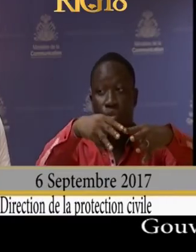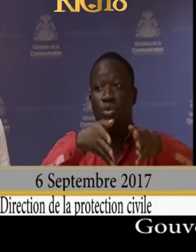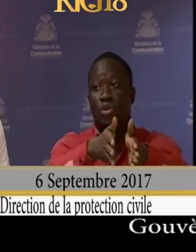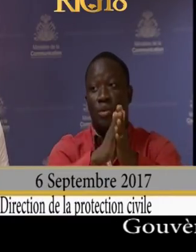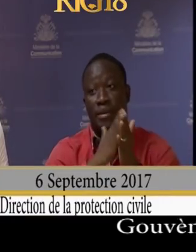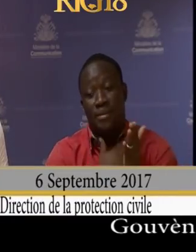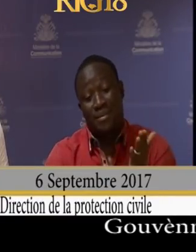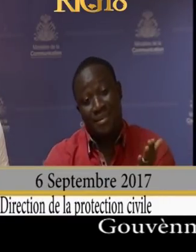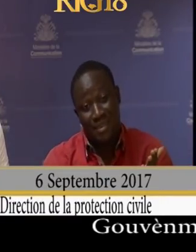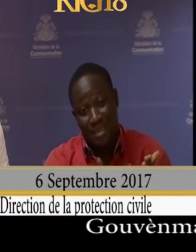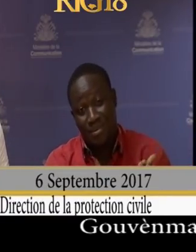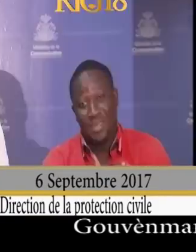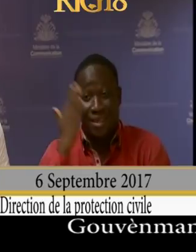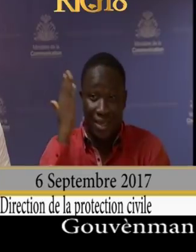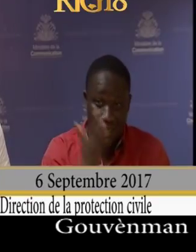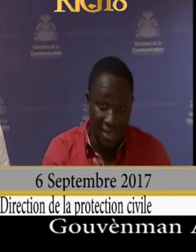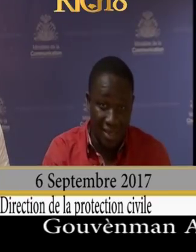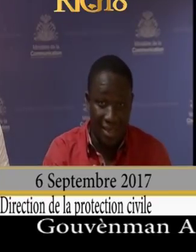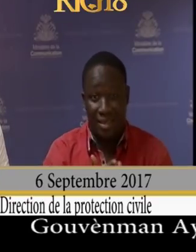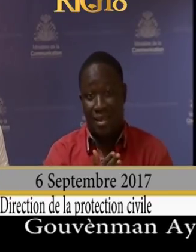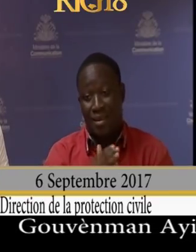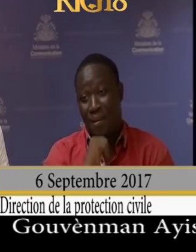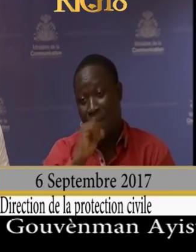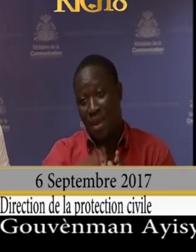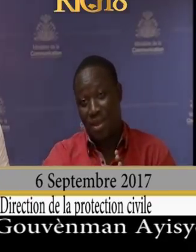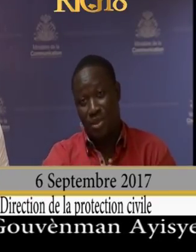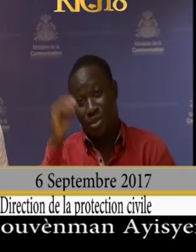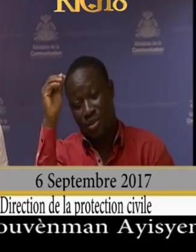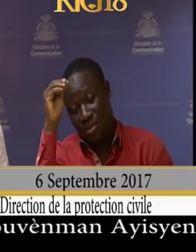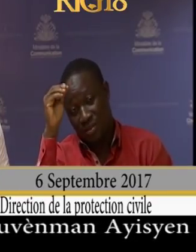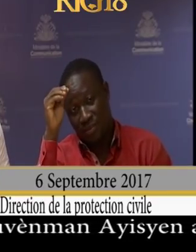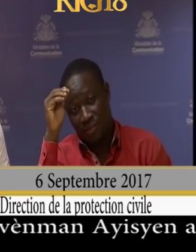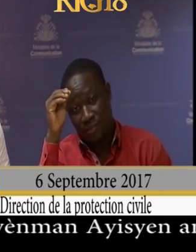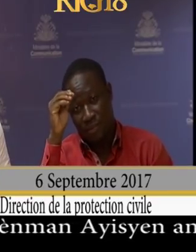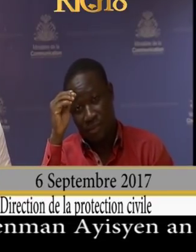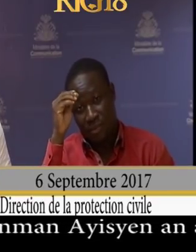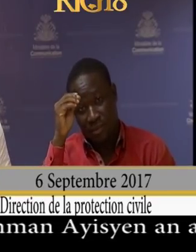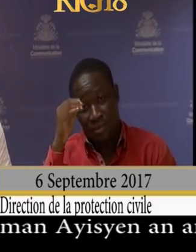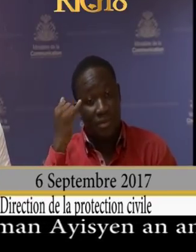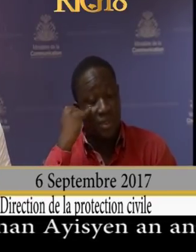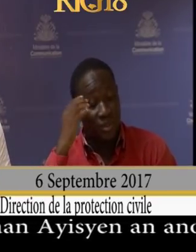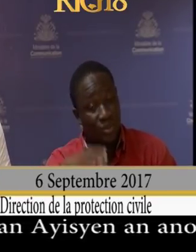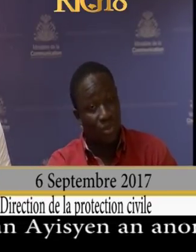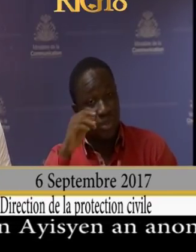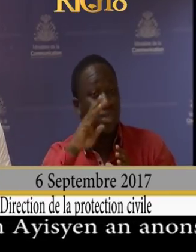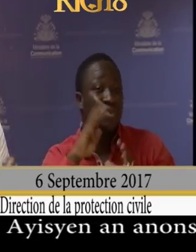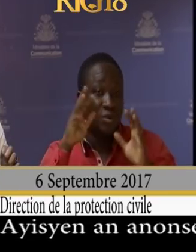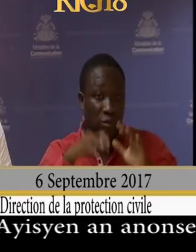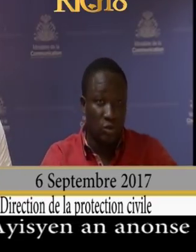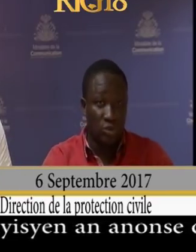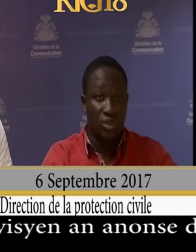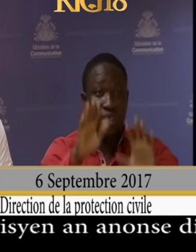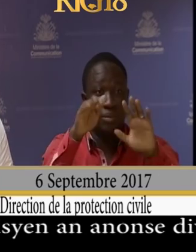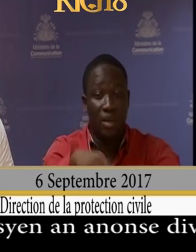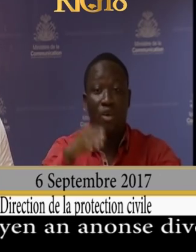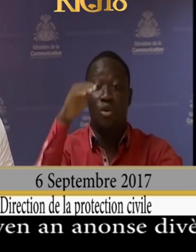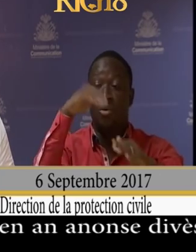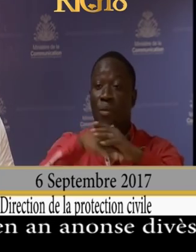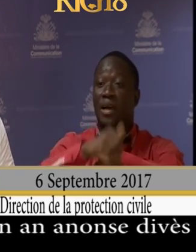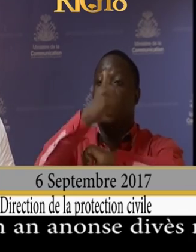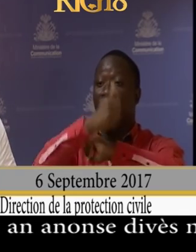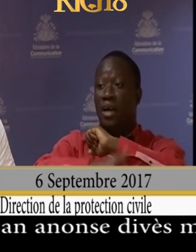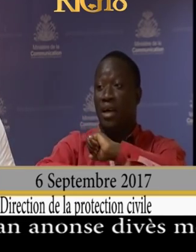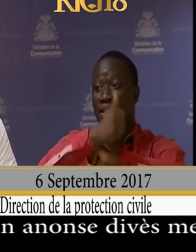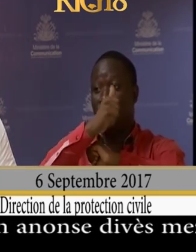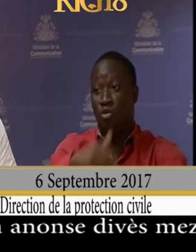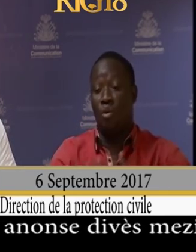nous demandons pour yo rester dans le port, pas sortir. Parce que automatiquement, que ou al sorti dans la mer, j'en ai là, ou pral mettre tête en danger et